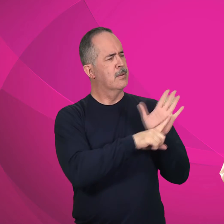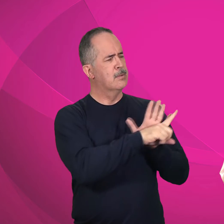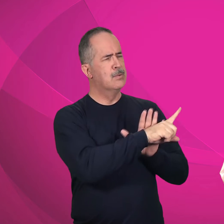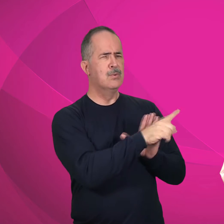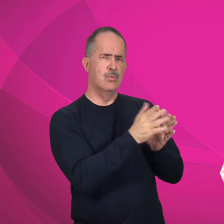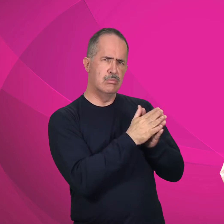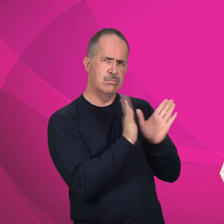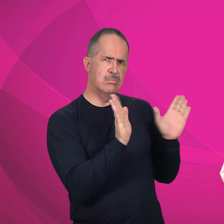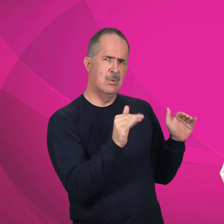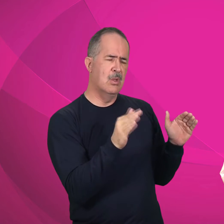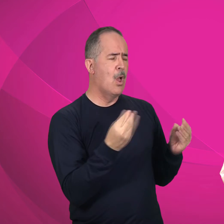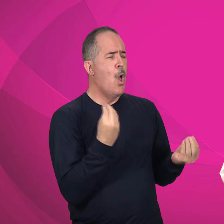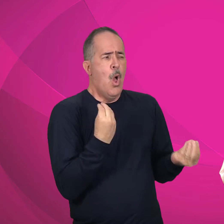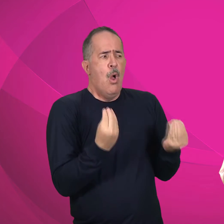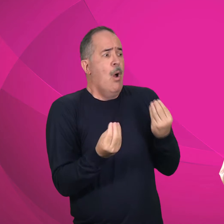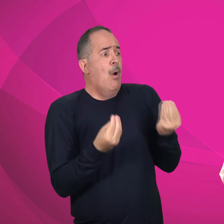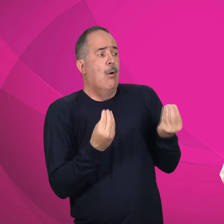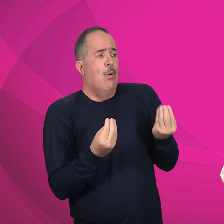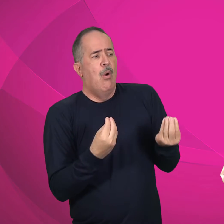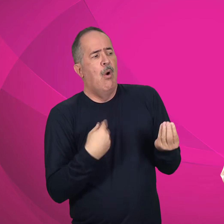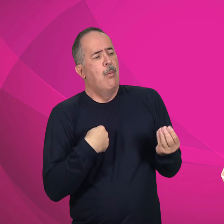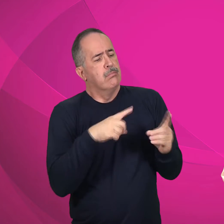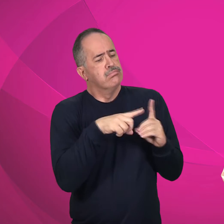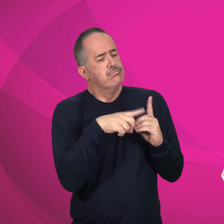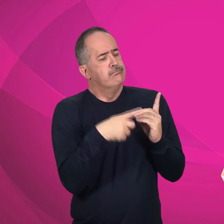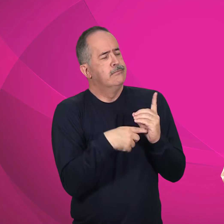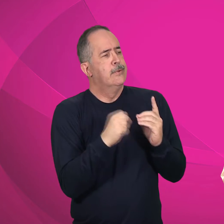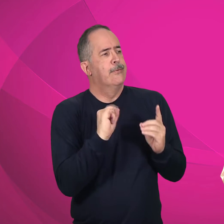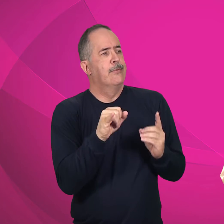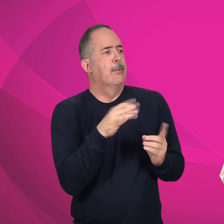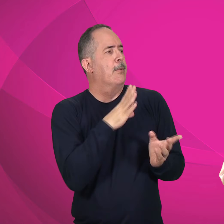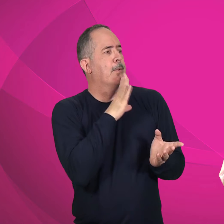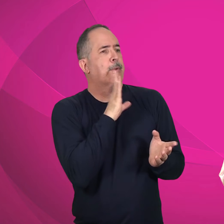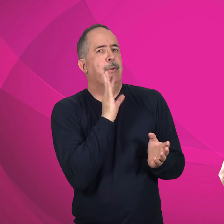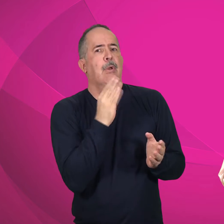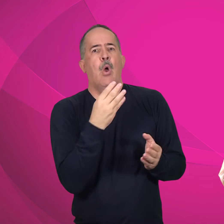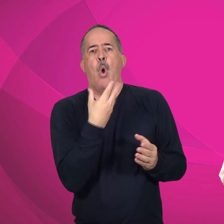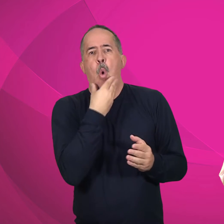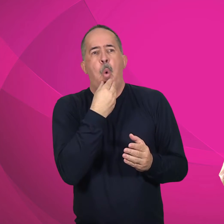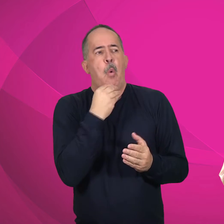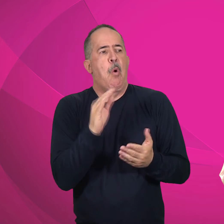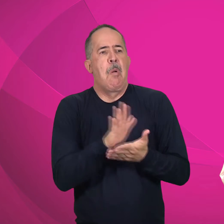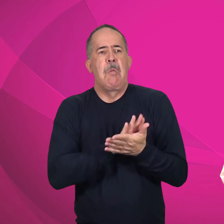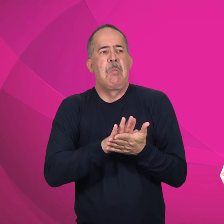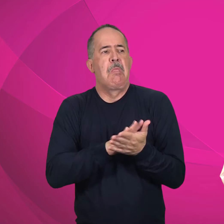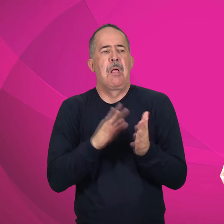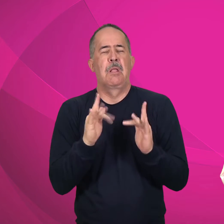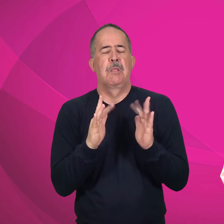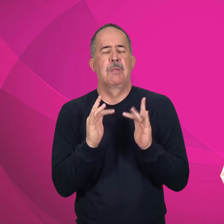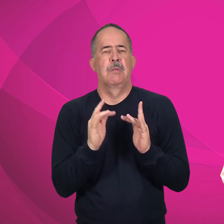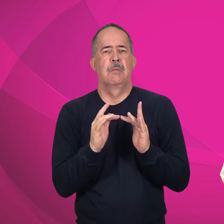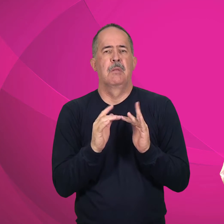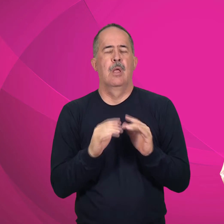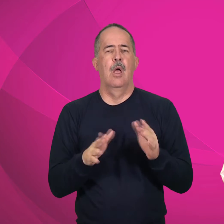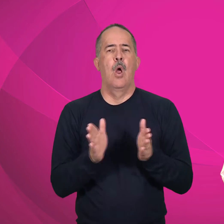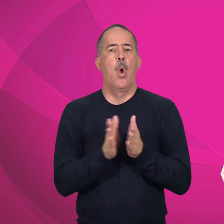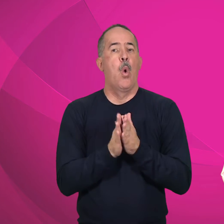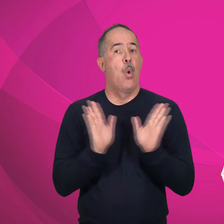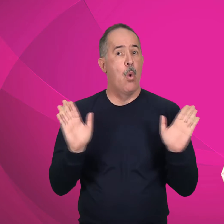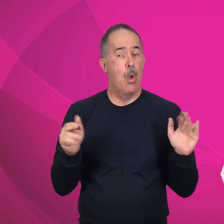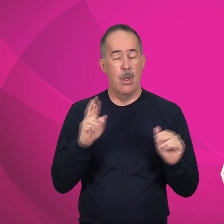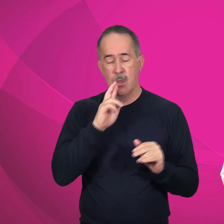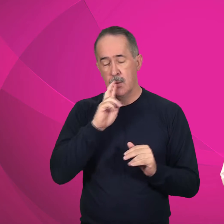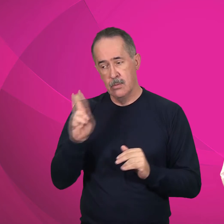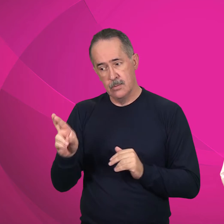perguntou ao anjo como acontecera isso se eu não conheço o homem algum e o